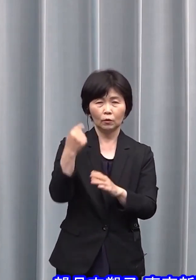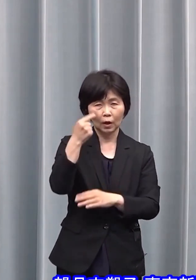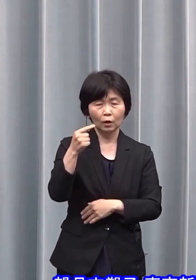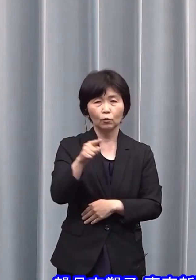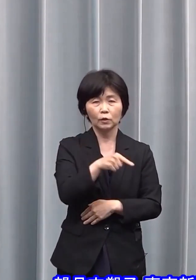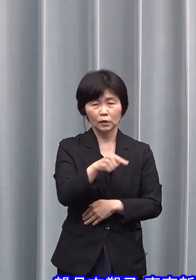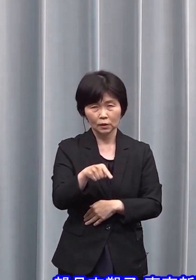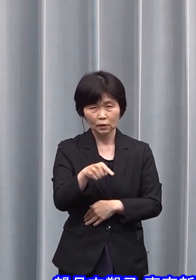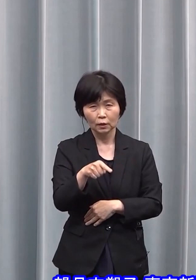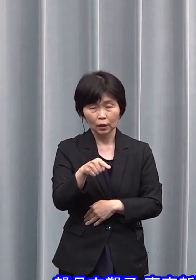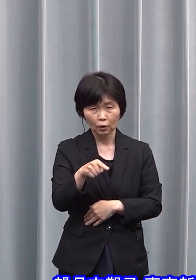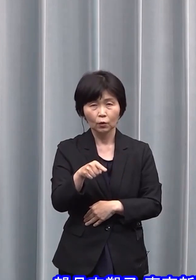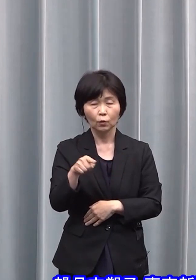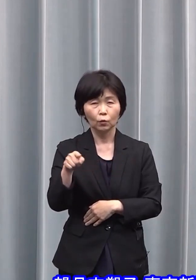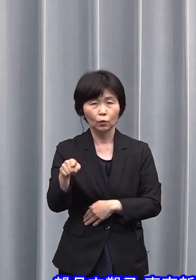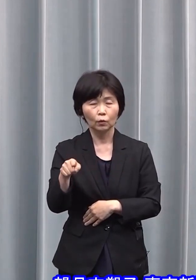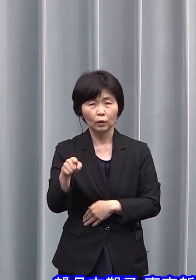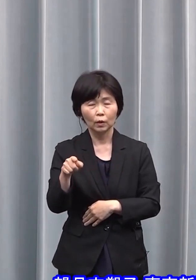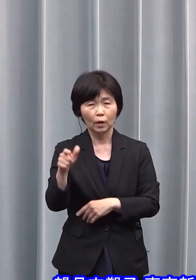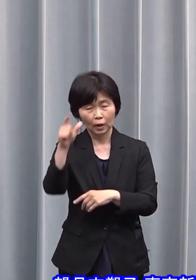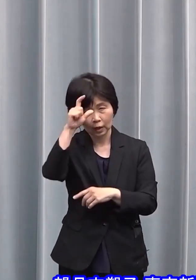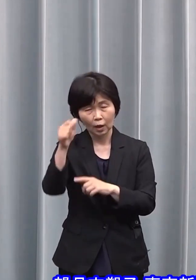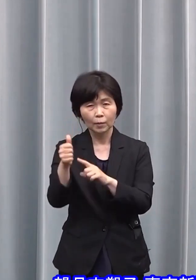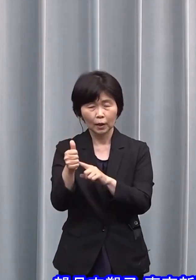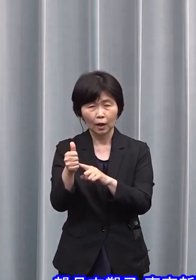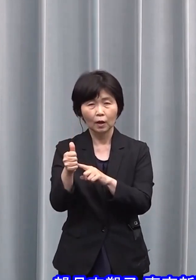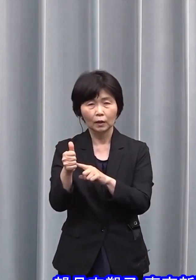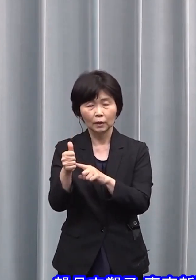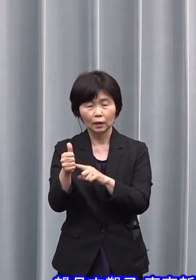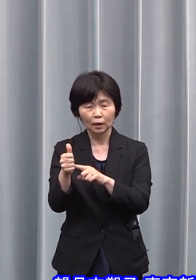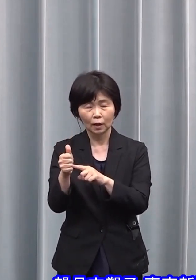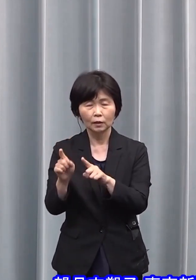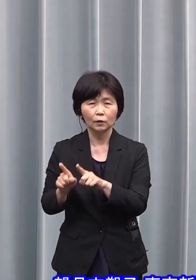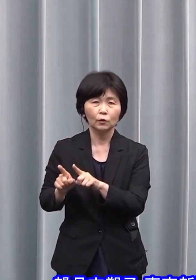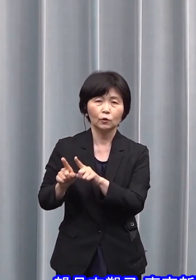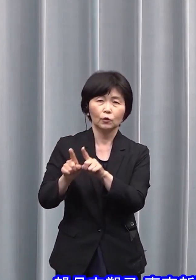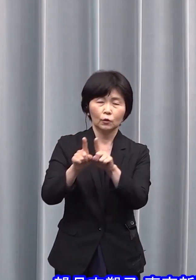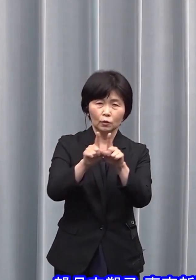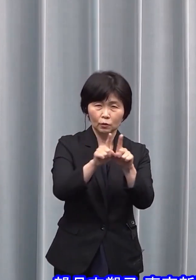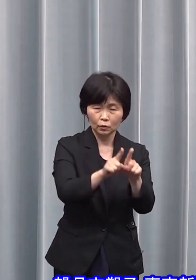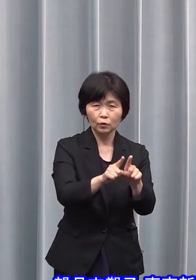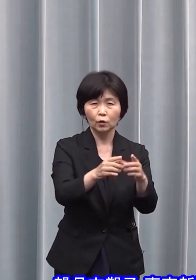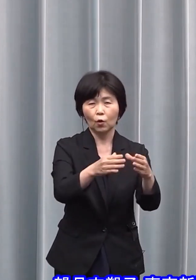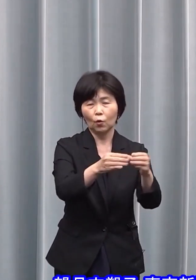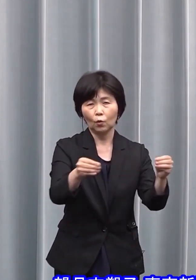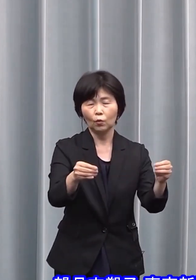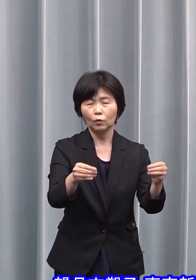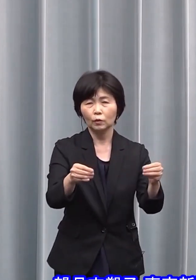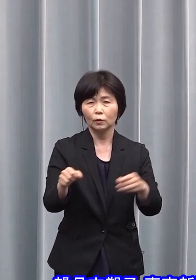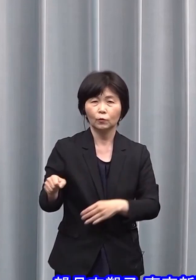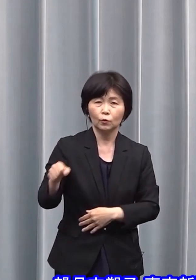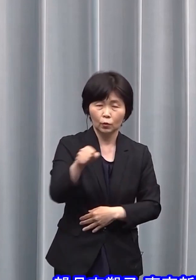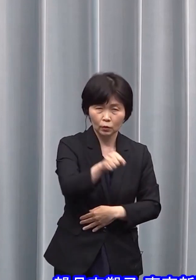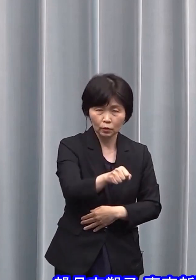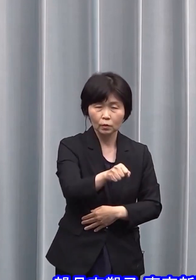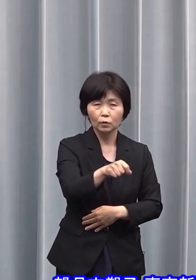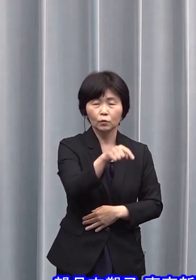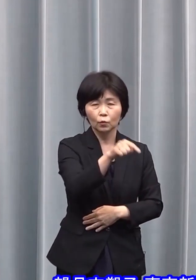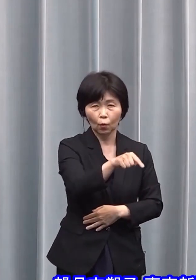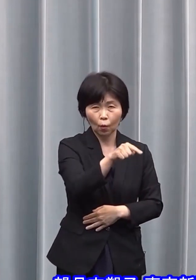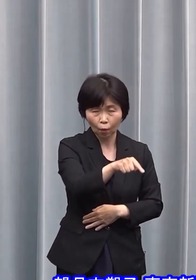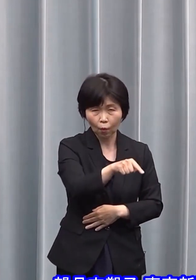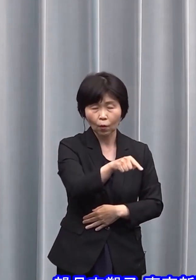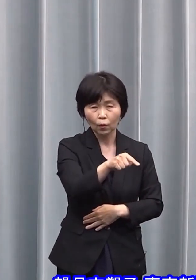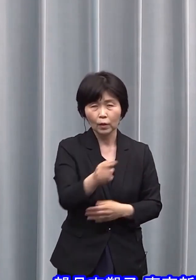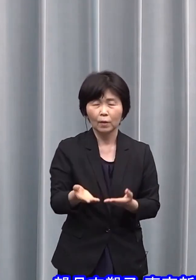が航空機に同乗して本国に連れていく場合、その外国人を本国政府に引き取ってもらう必